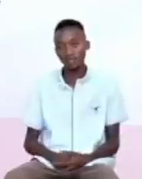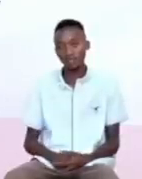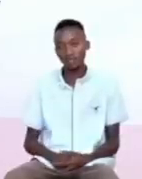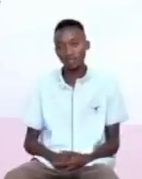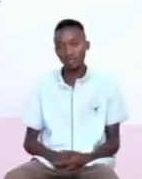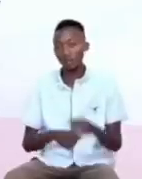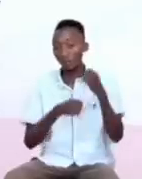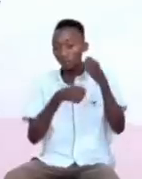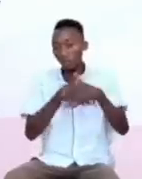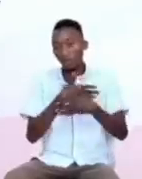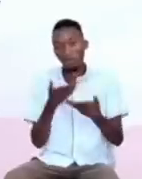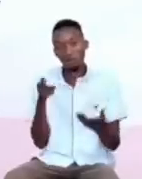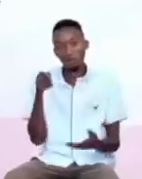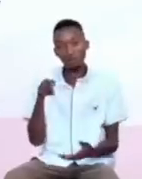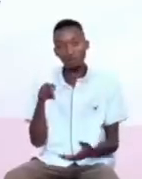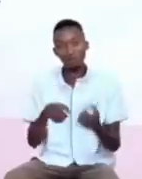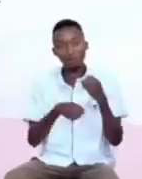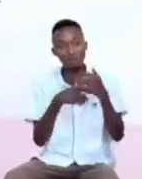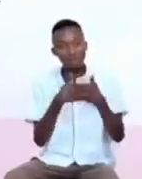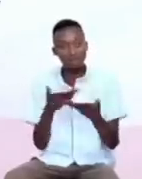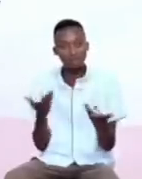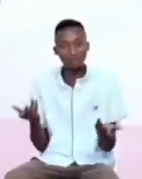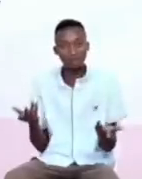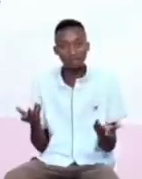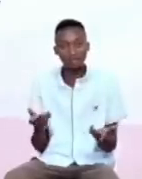Huku mwenge ya wapi?